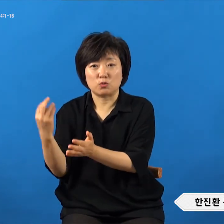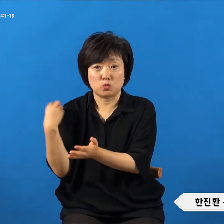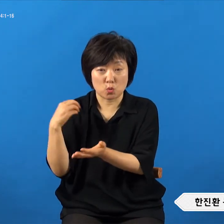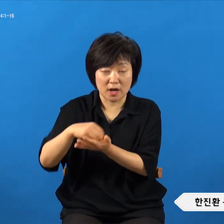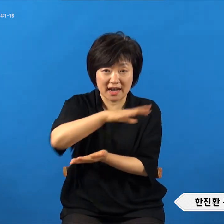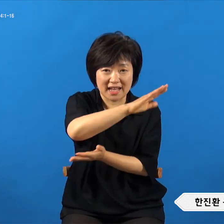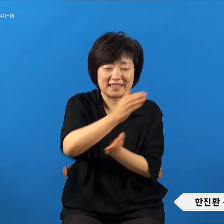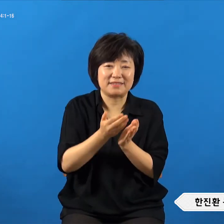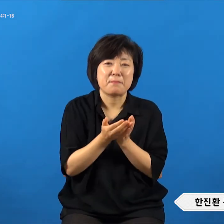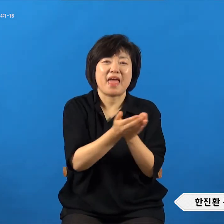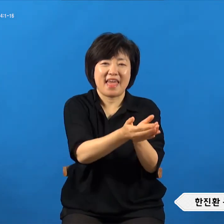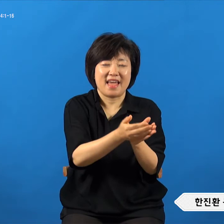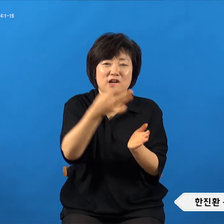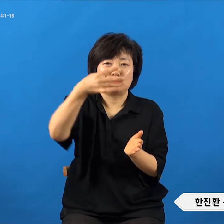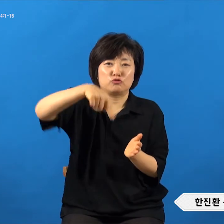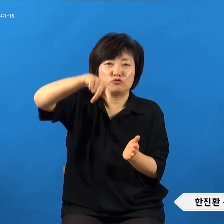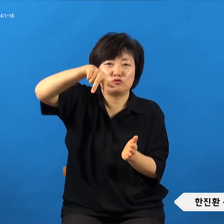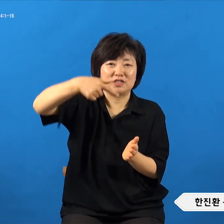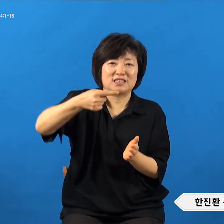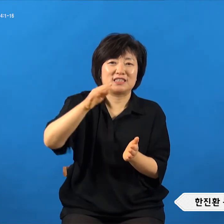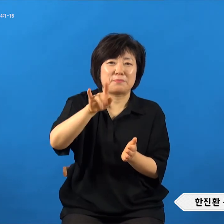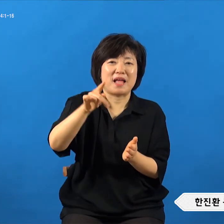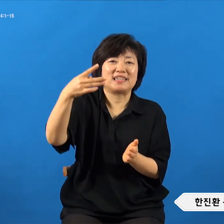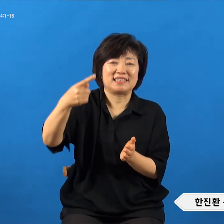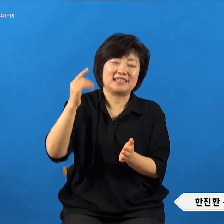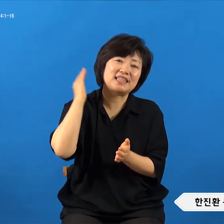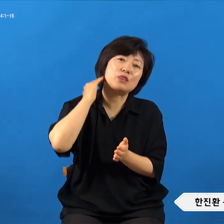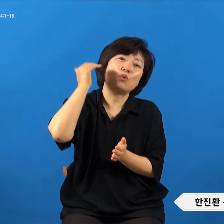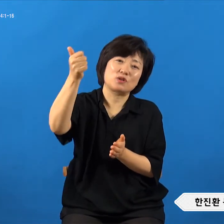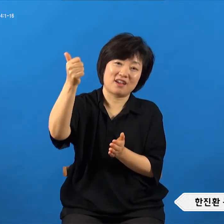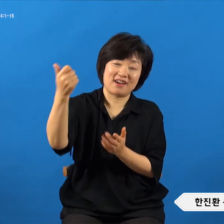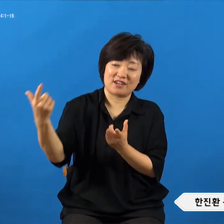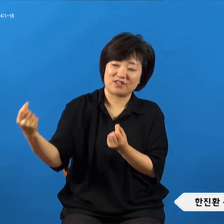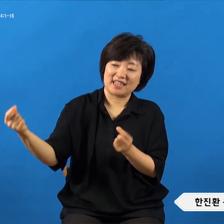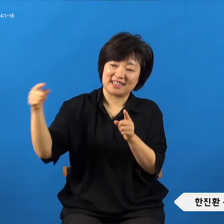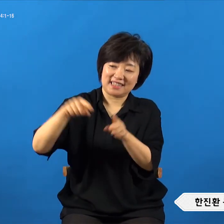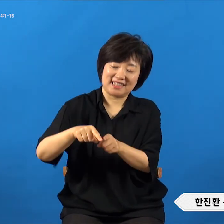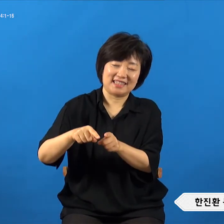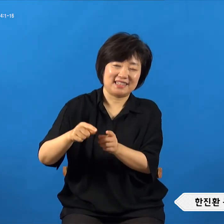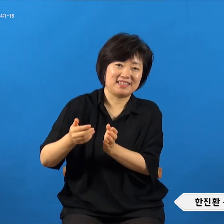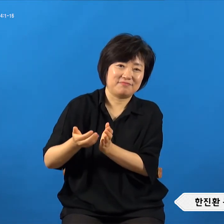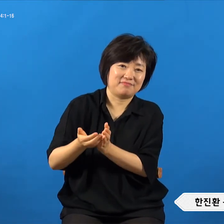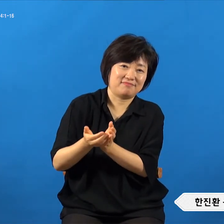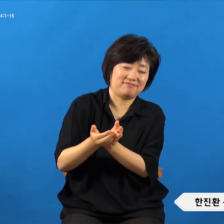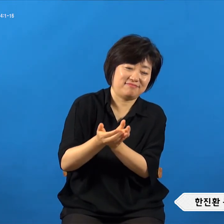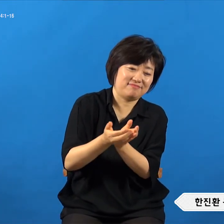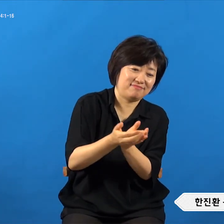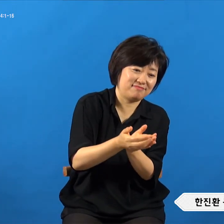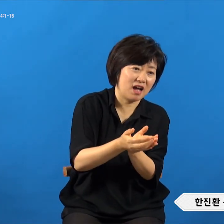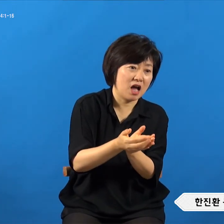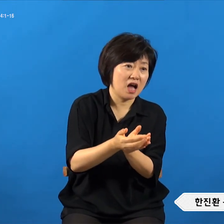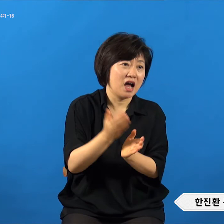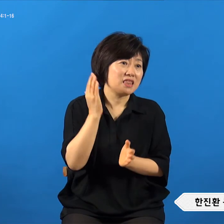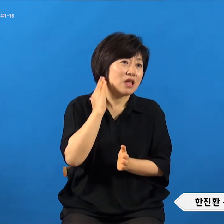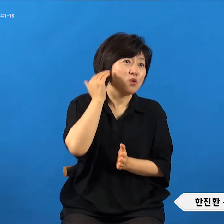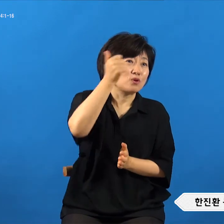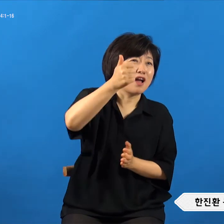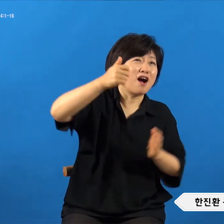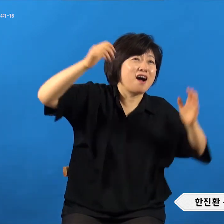되었습니다. 배가 드디어 뉴욕 항에 입항을 했는데 항구에는 대통령을 맞이하는 인파로